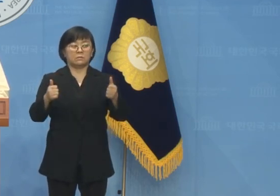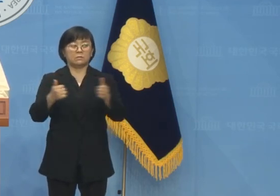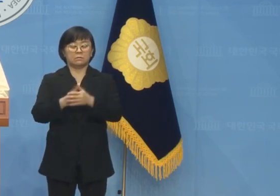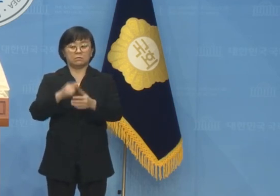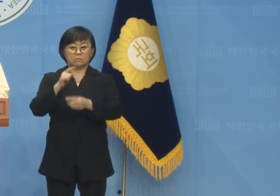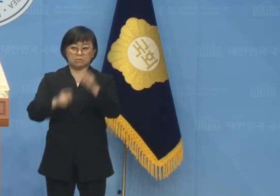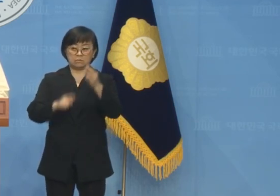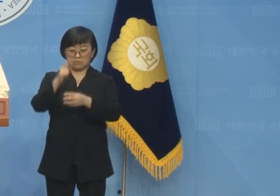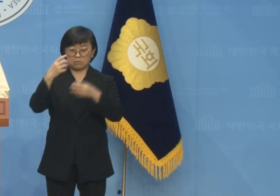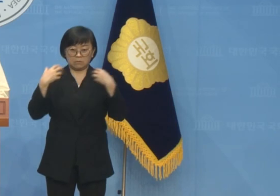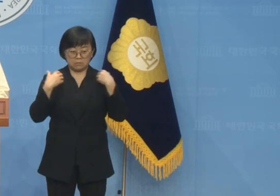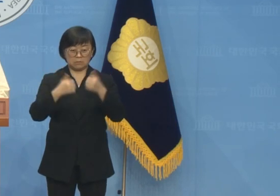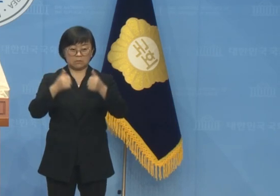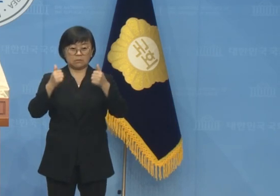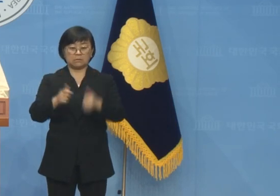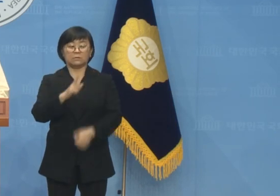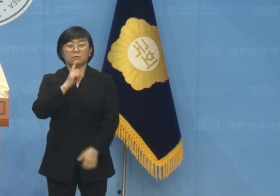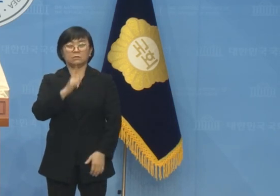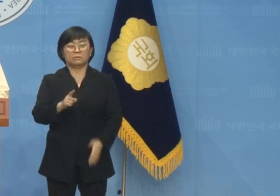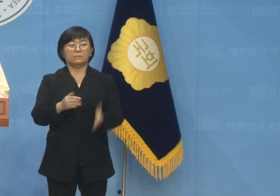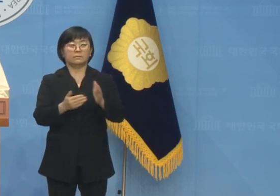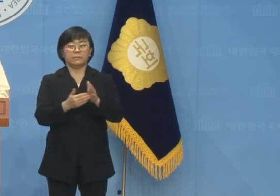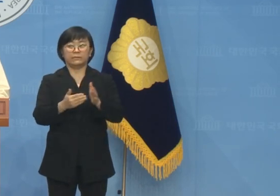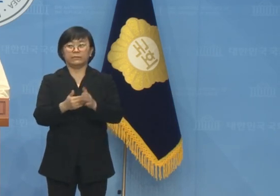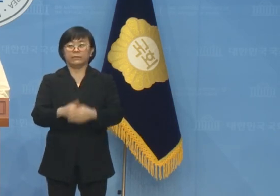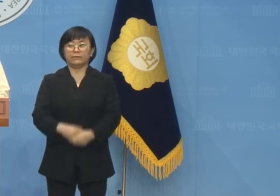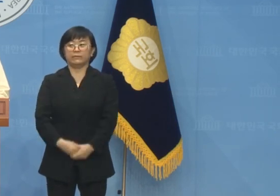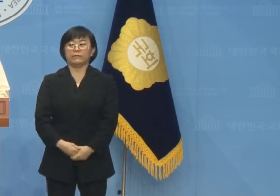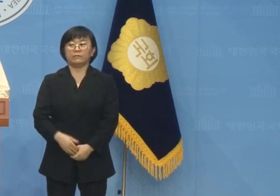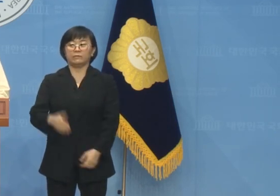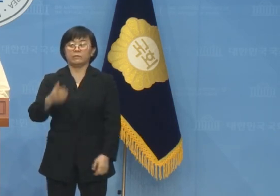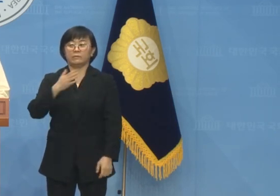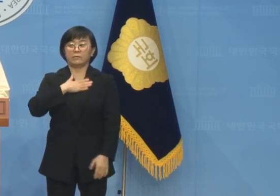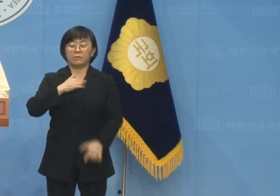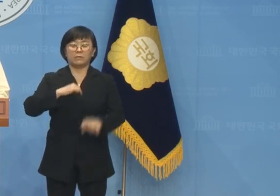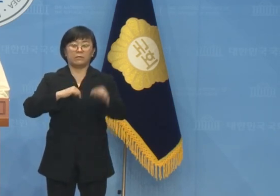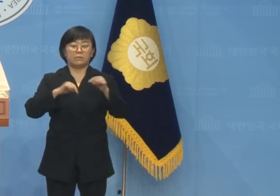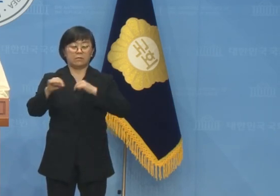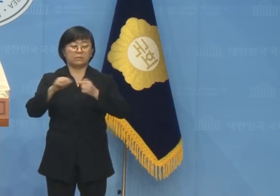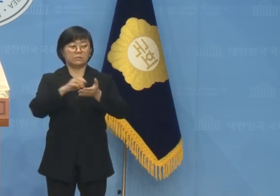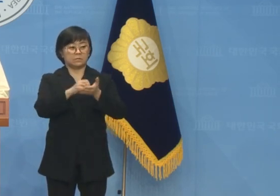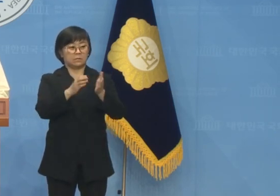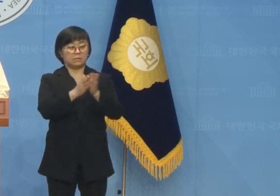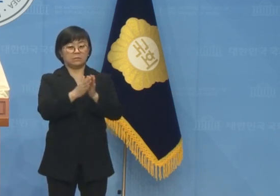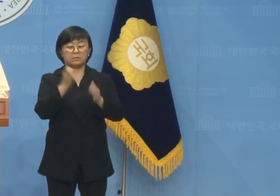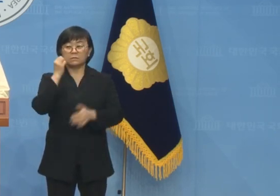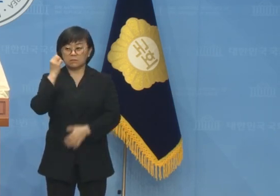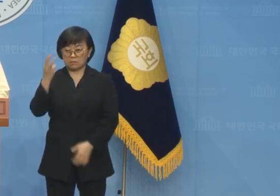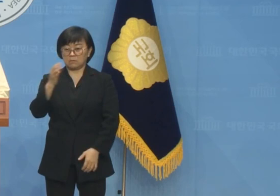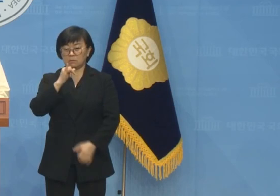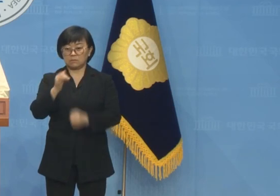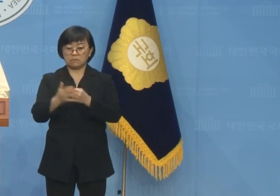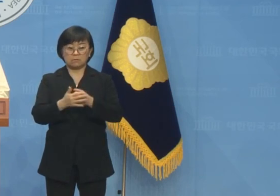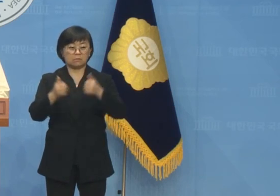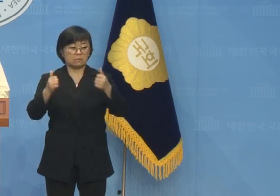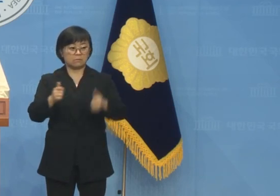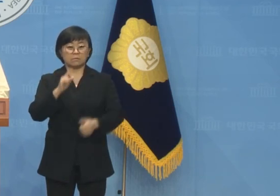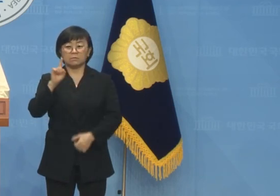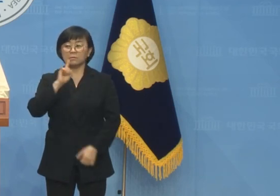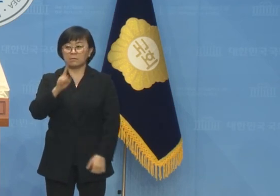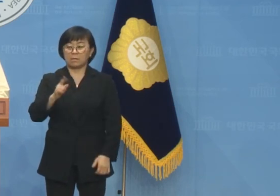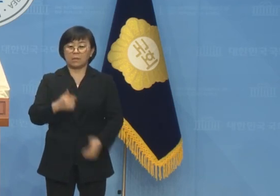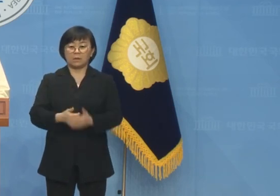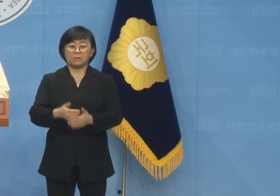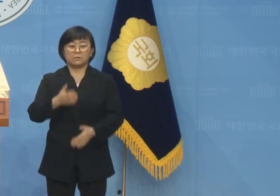윤성열 정부를 심판하겠다고 밝혔습니다 제가 정치 입문한지 이제 석달 되는데 저를 심판하시겠다고